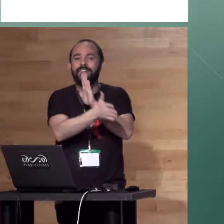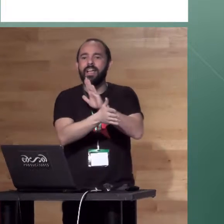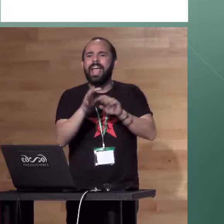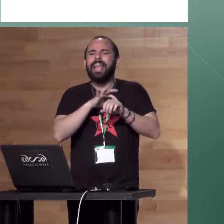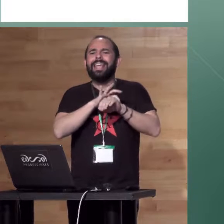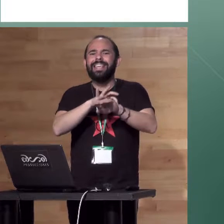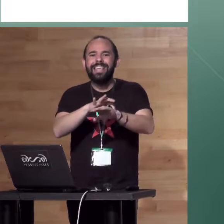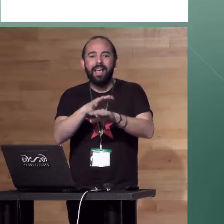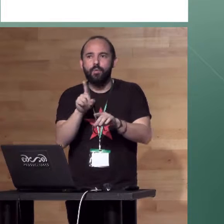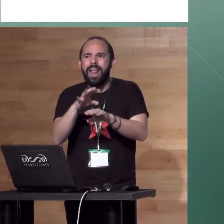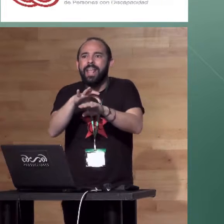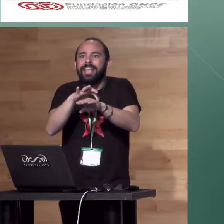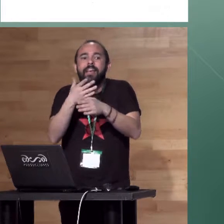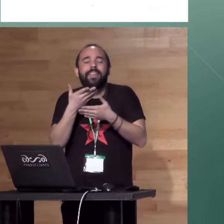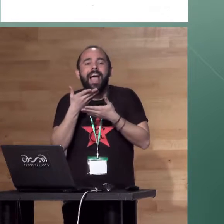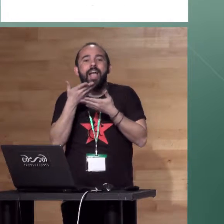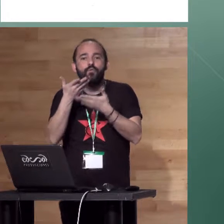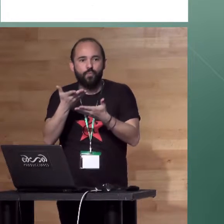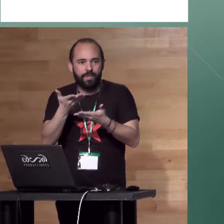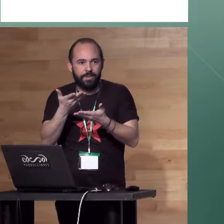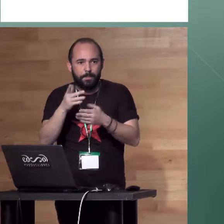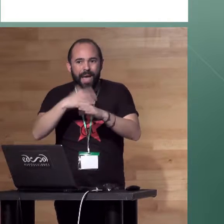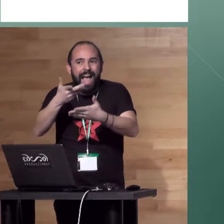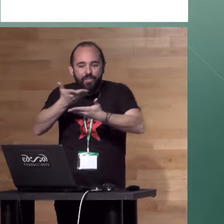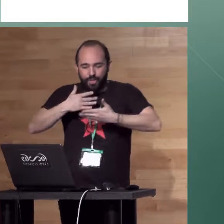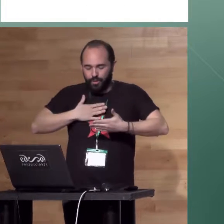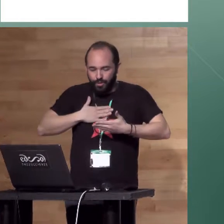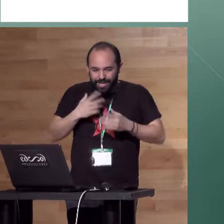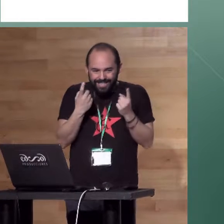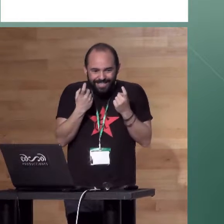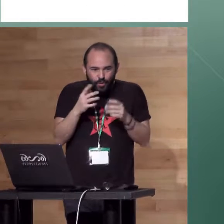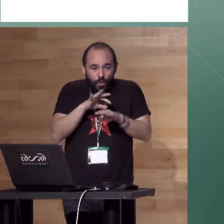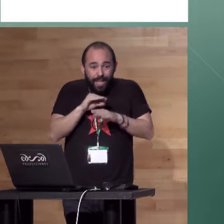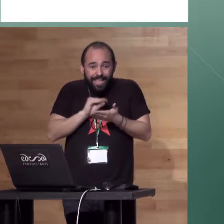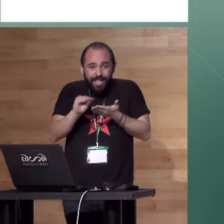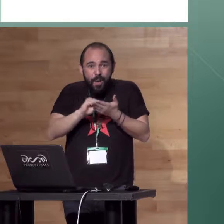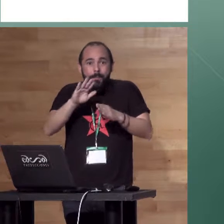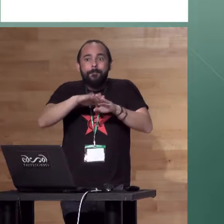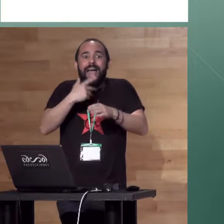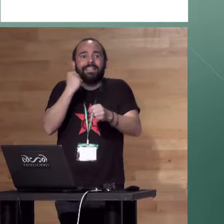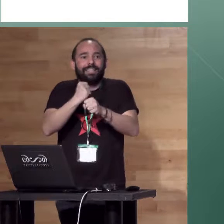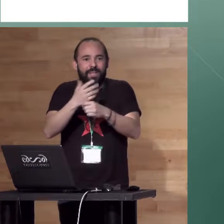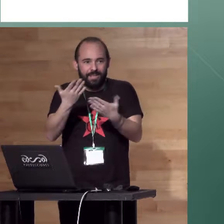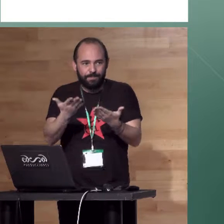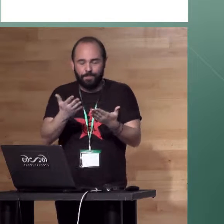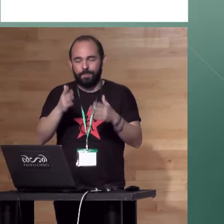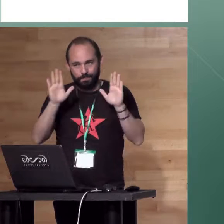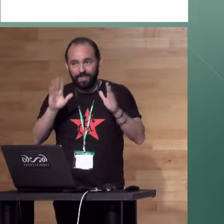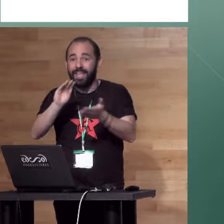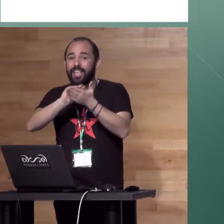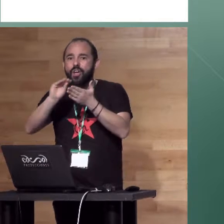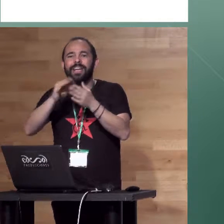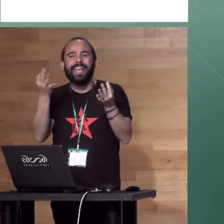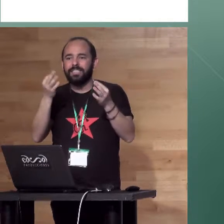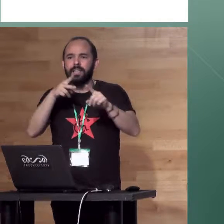que pensar que el guión es una guía de ayuda para saber qué es lo que necesito y